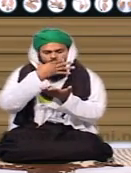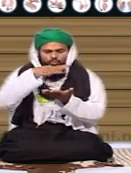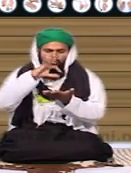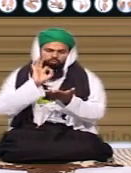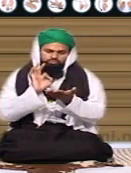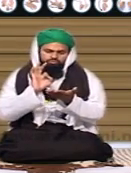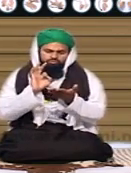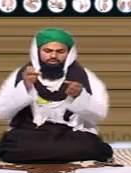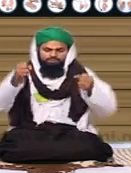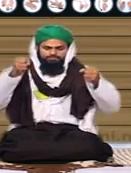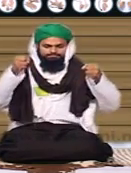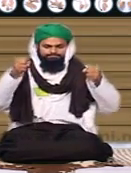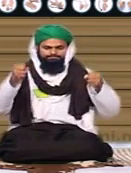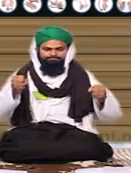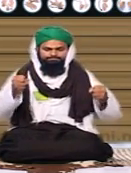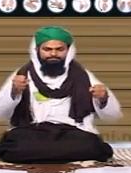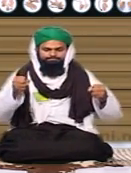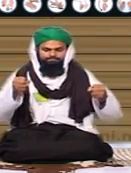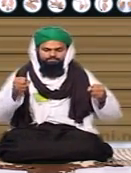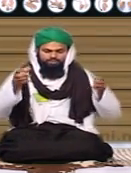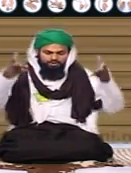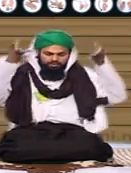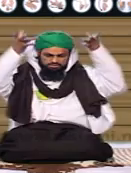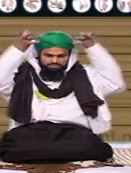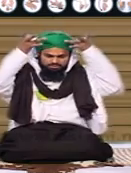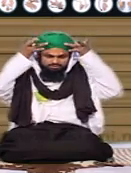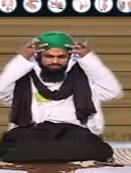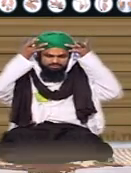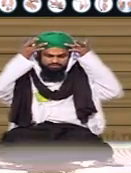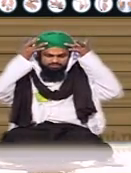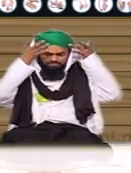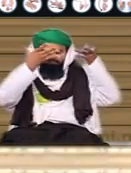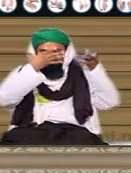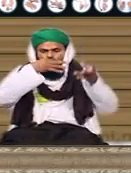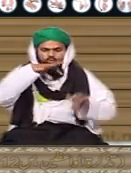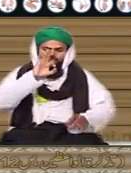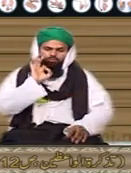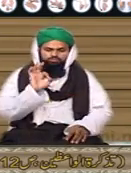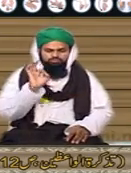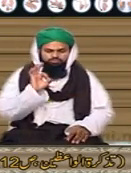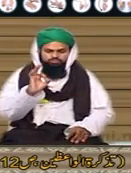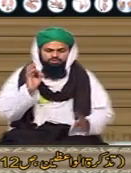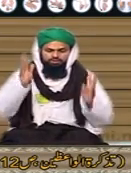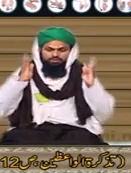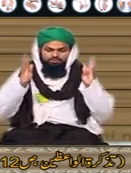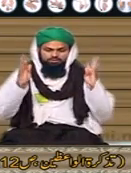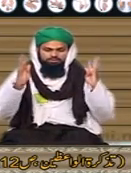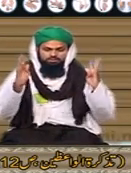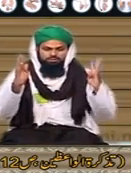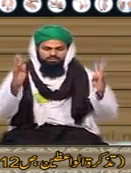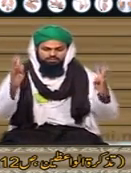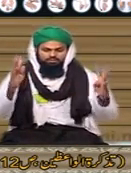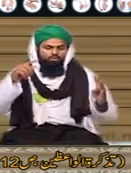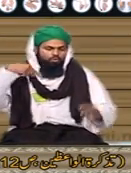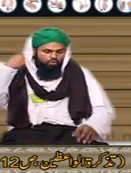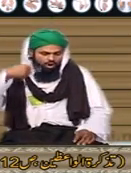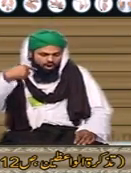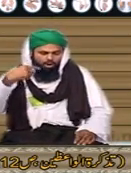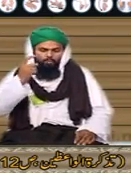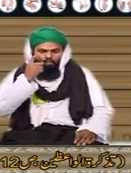خوبرو نوجوان سر پر تاج سجائے بیٹھا ہے، اس کے گردا گرد حوریں اور غلمان خدمت